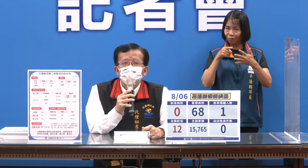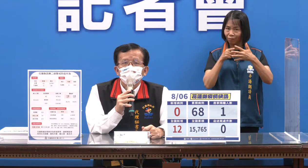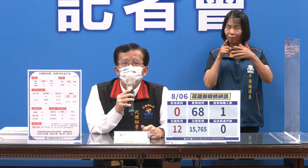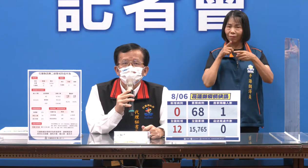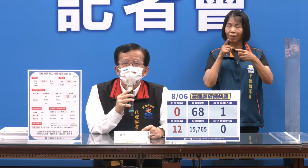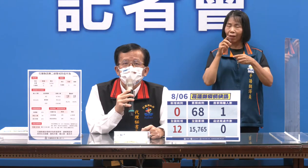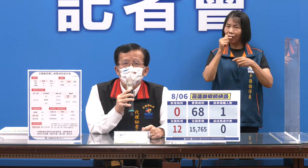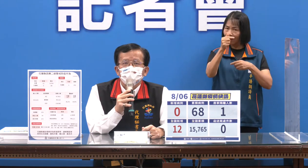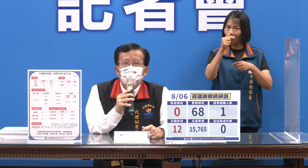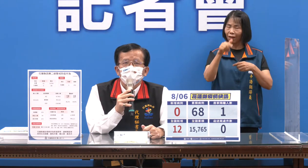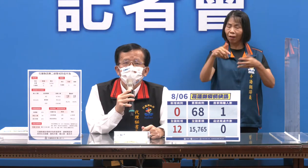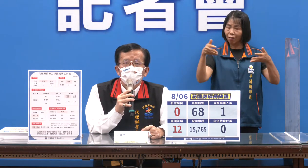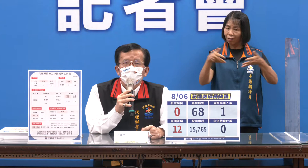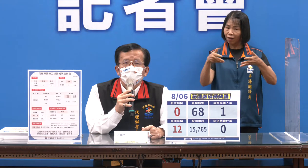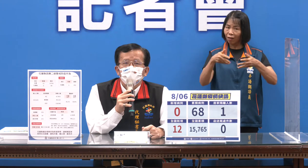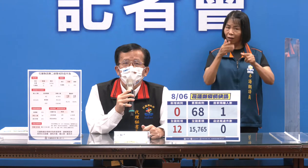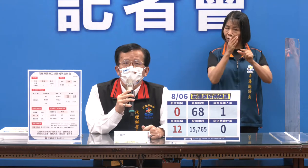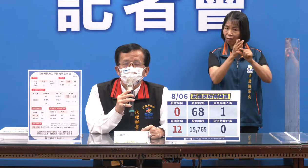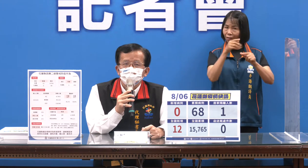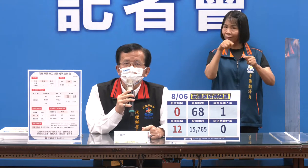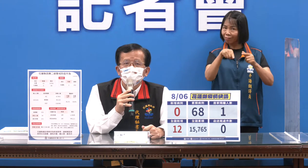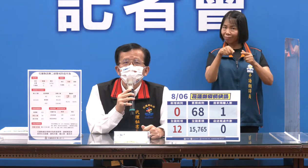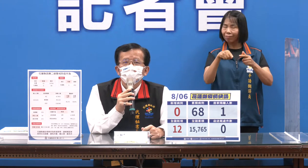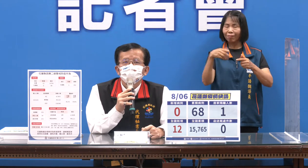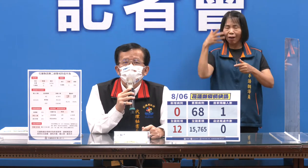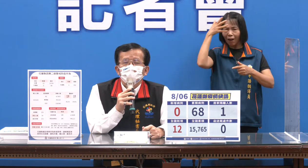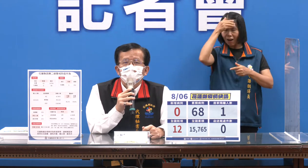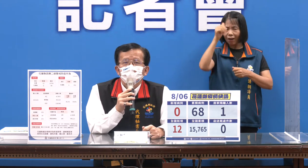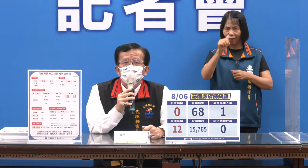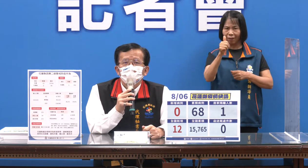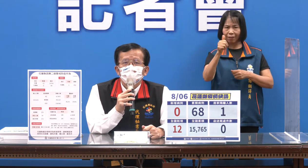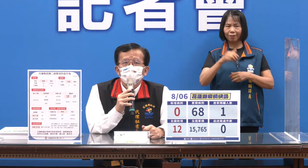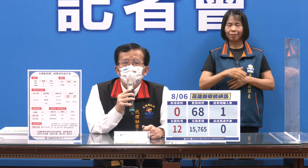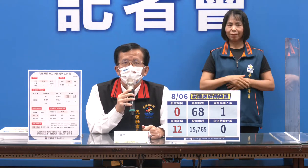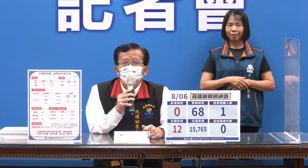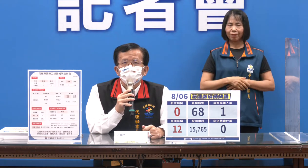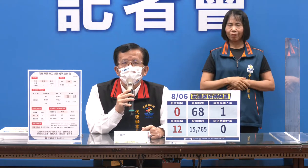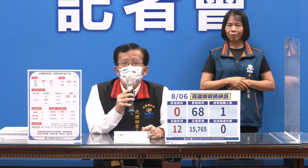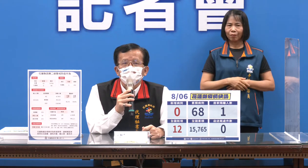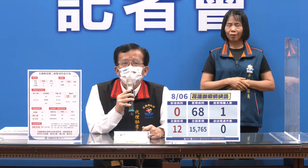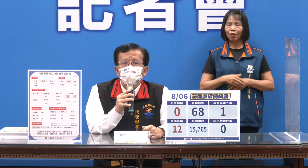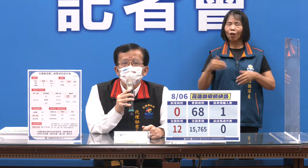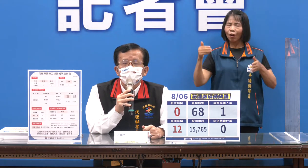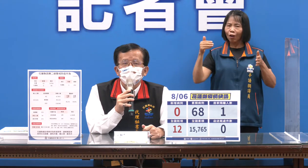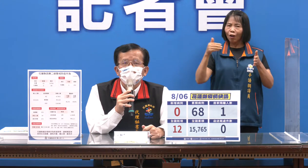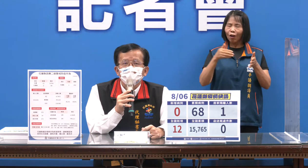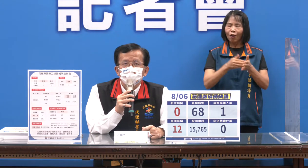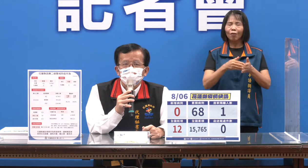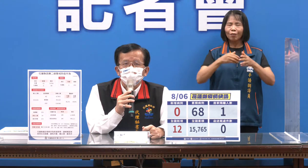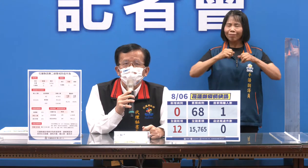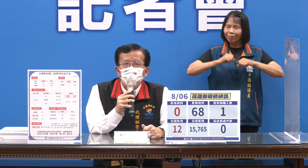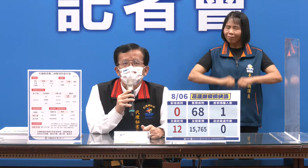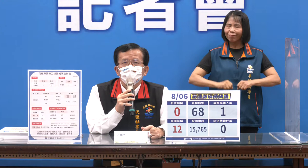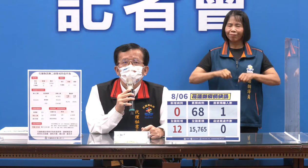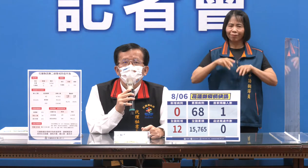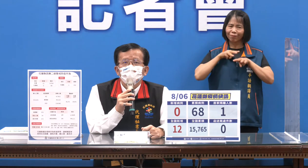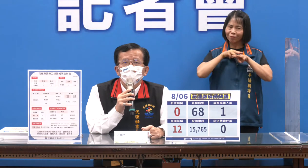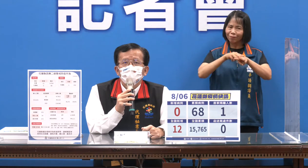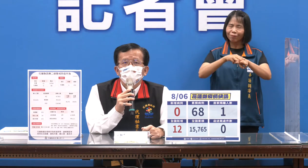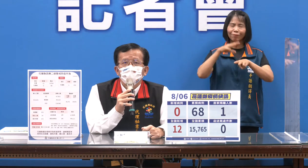接受治疗的我们老先生终于能够健康的出